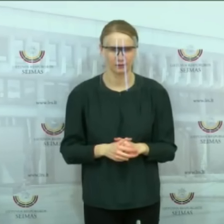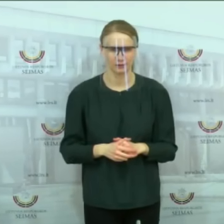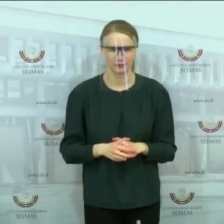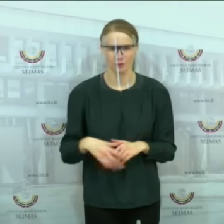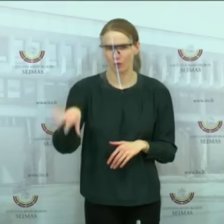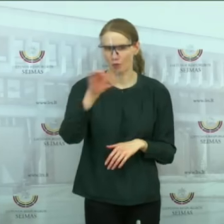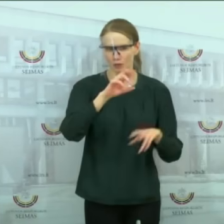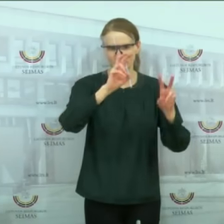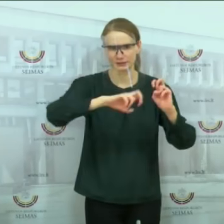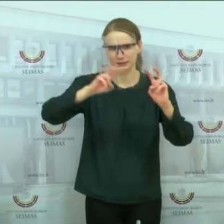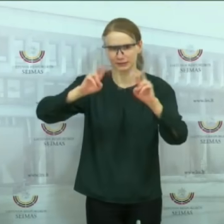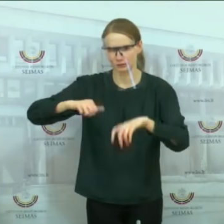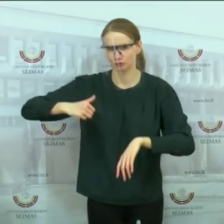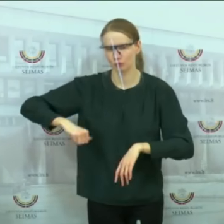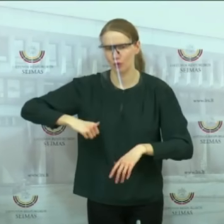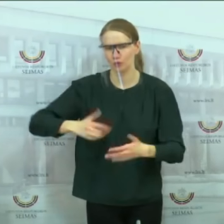tyriamųjų,